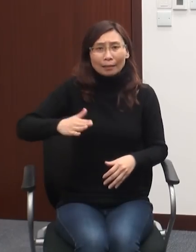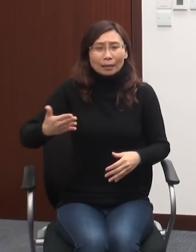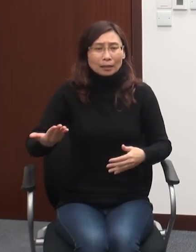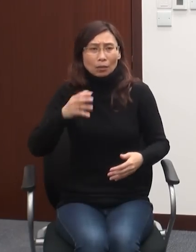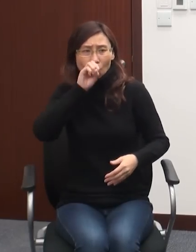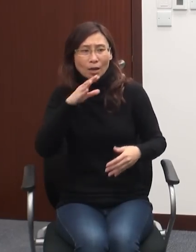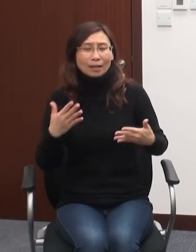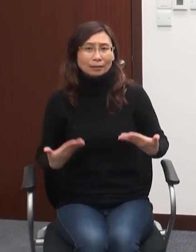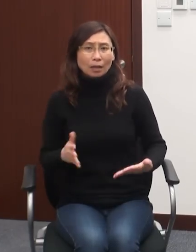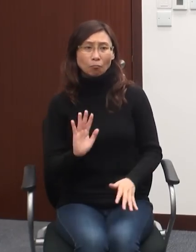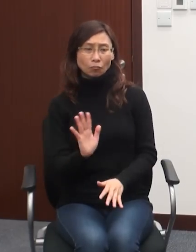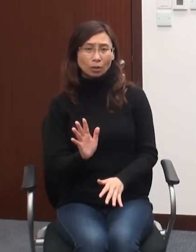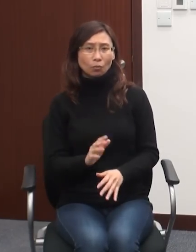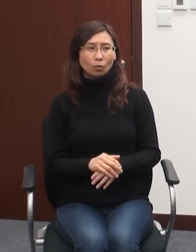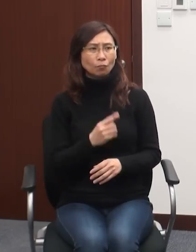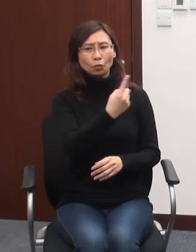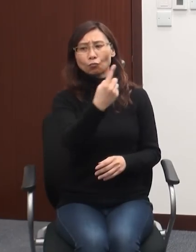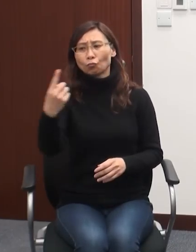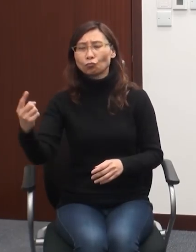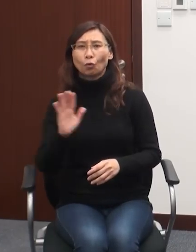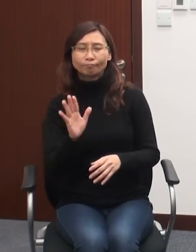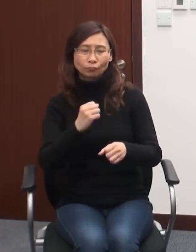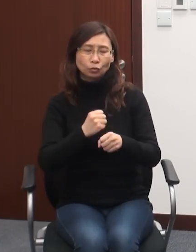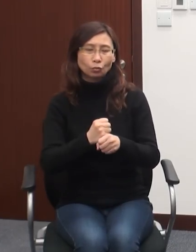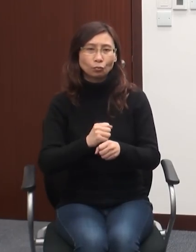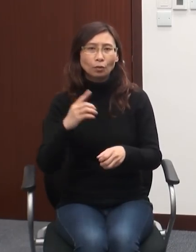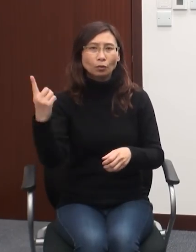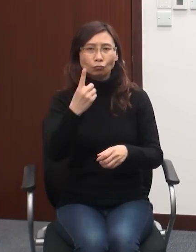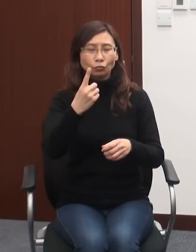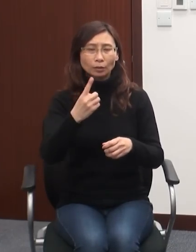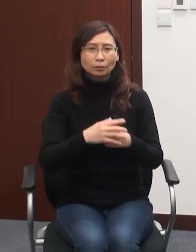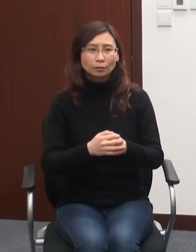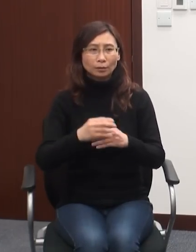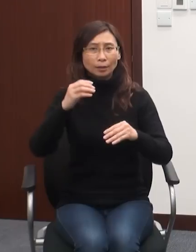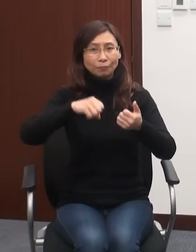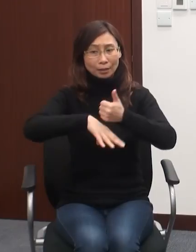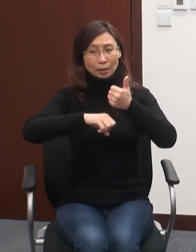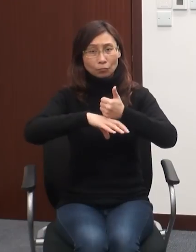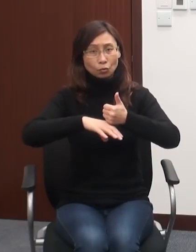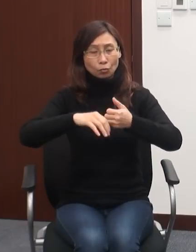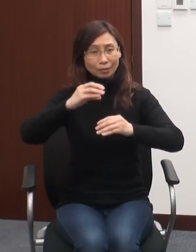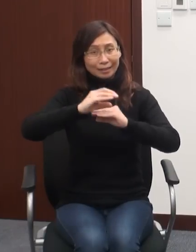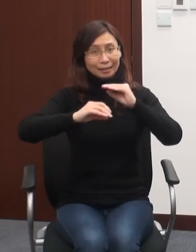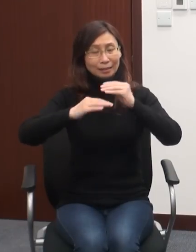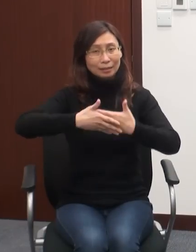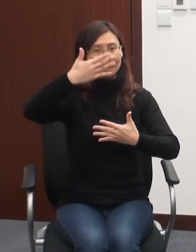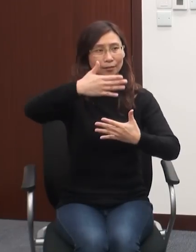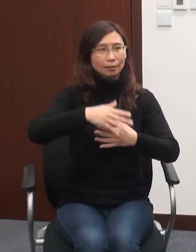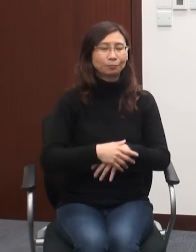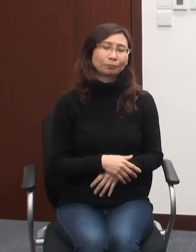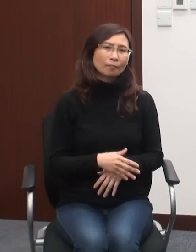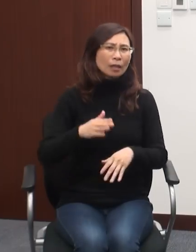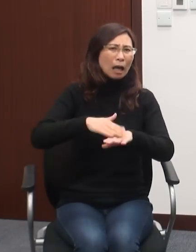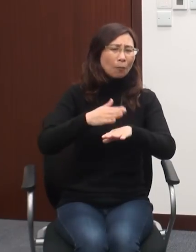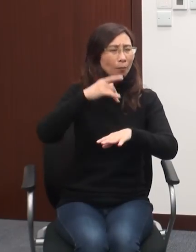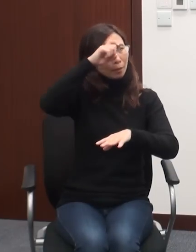喎，樣都唔使做，淨係做一樣嘢，就係基礎建設。 所以咧，啱啱諗起咧，你記唔記得咧，各位朋友，你喺